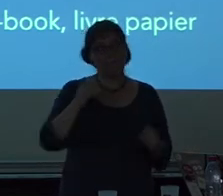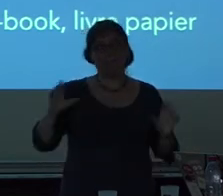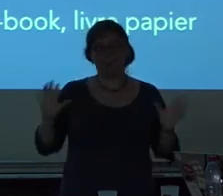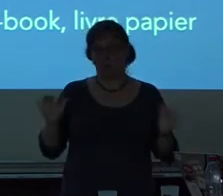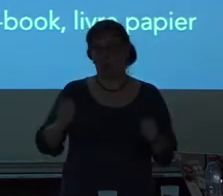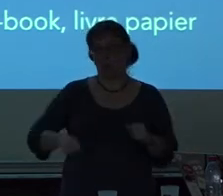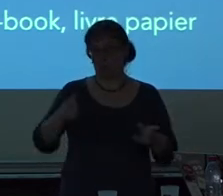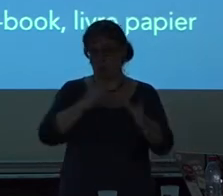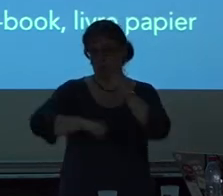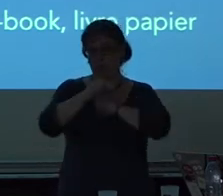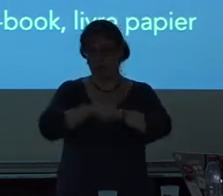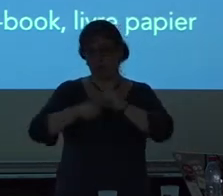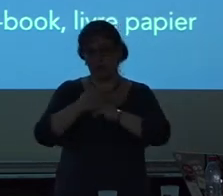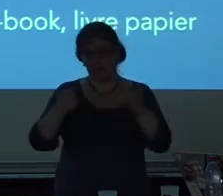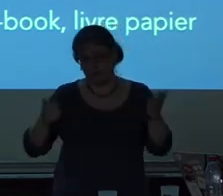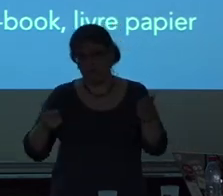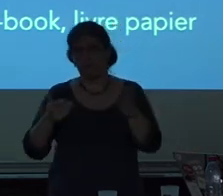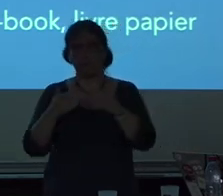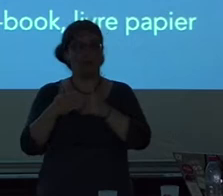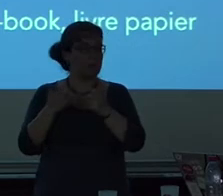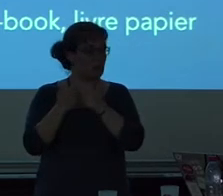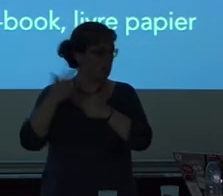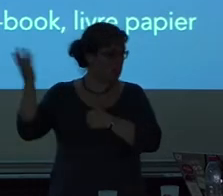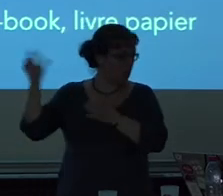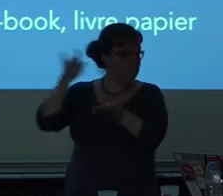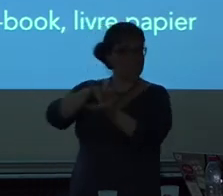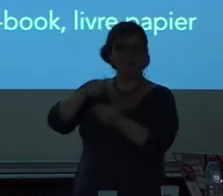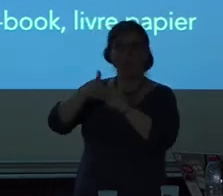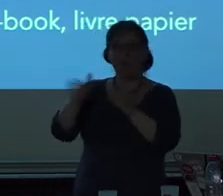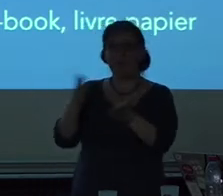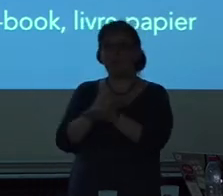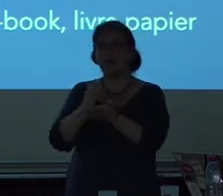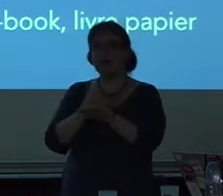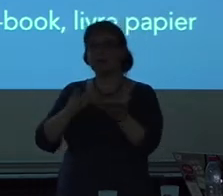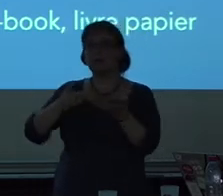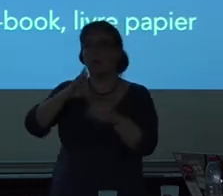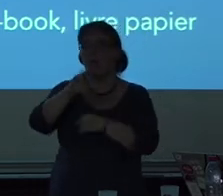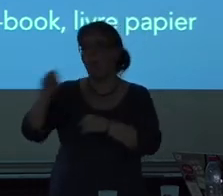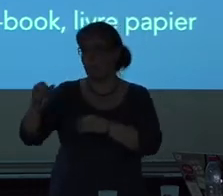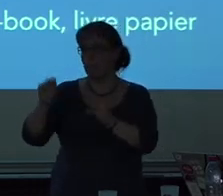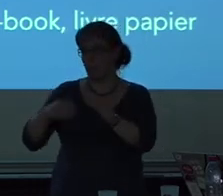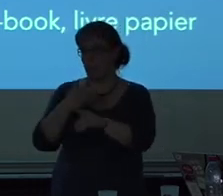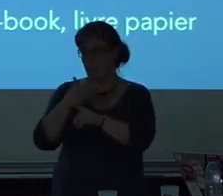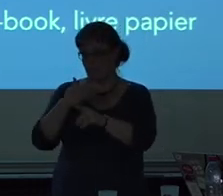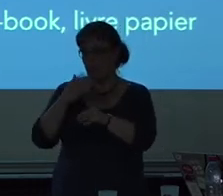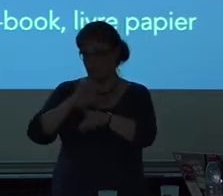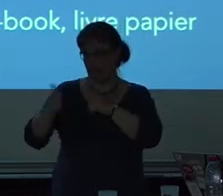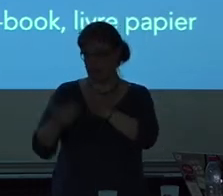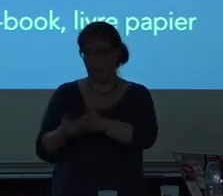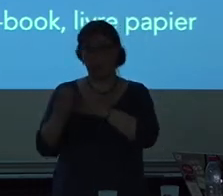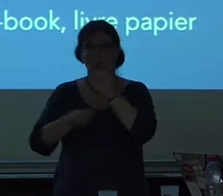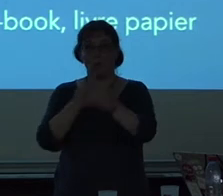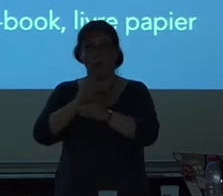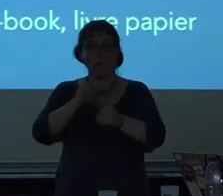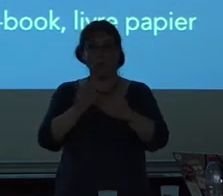du mentorat en ligne, Open Classrooms en fait, mais vous avez d'autres sites. Vous pouvez écrire un blog. Écrire un blog. Est-ce que vous